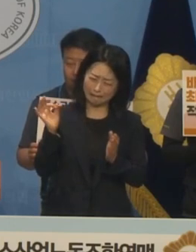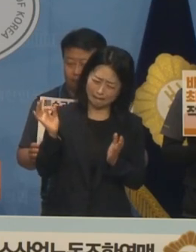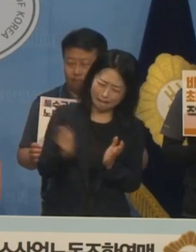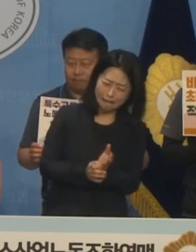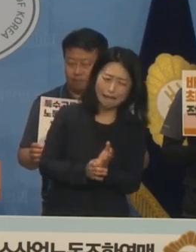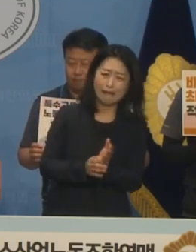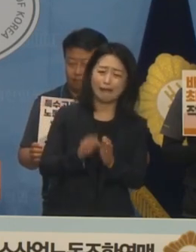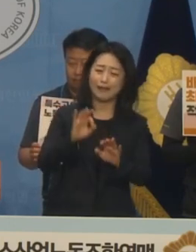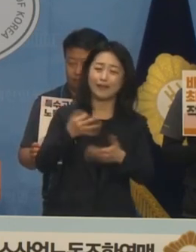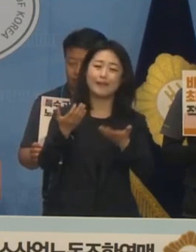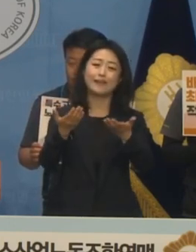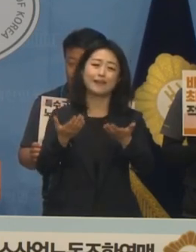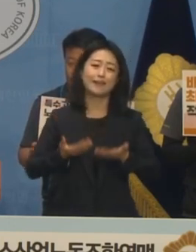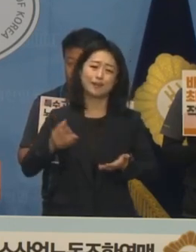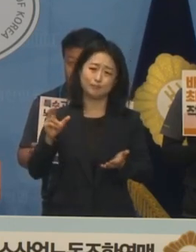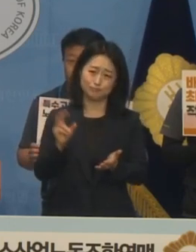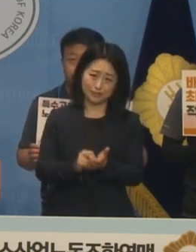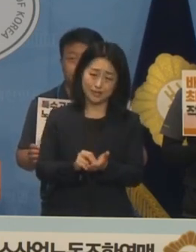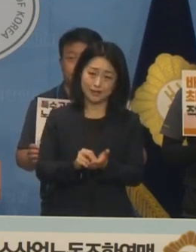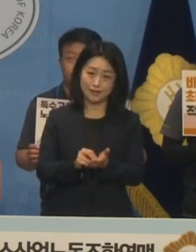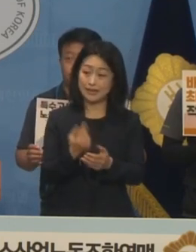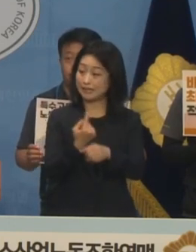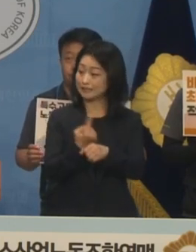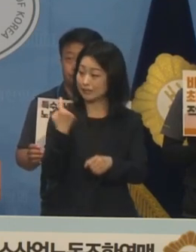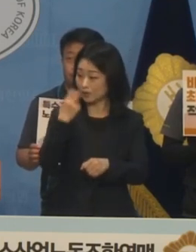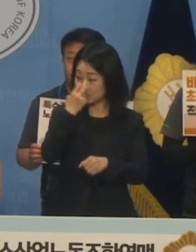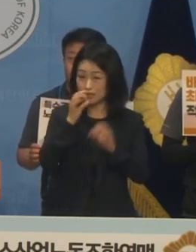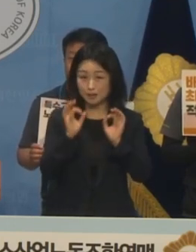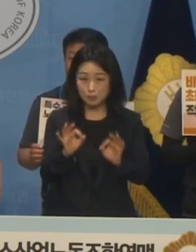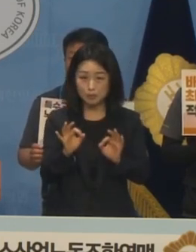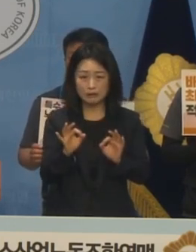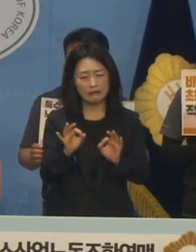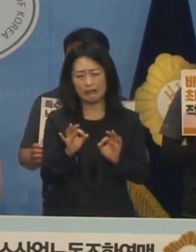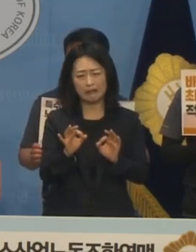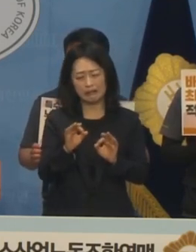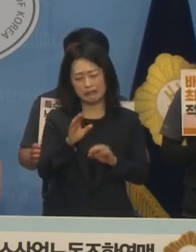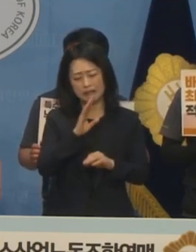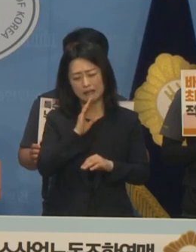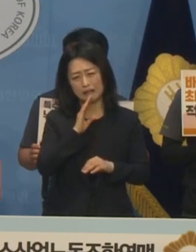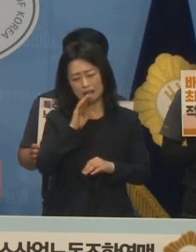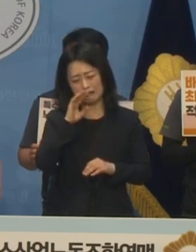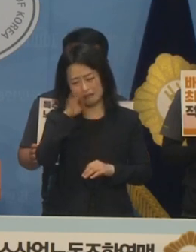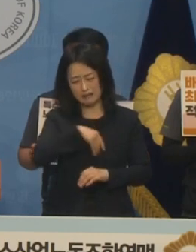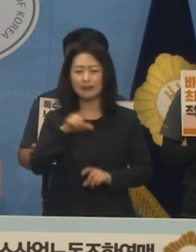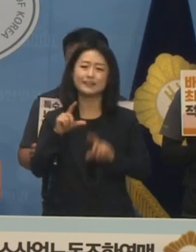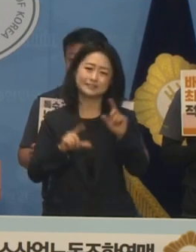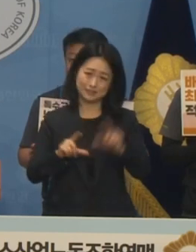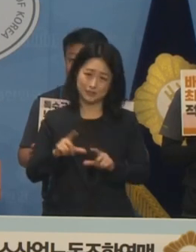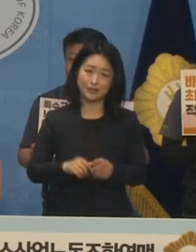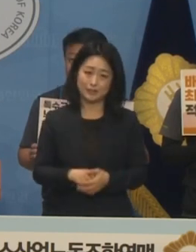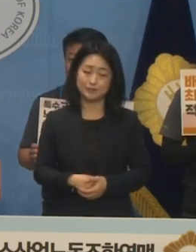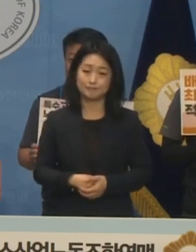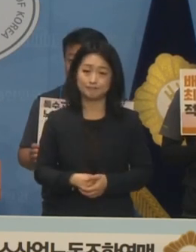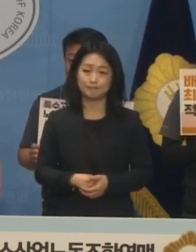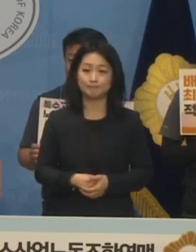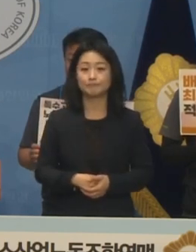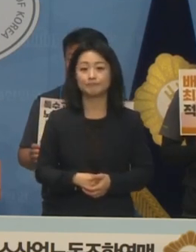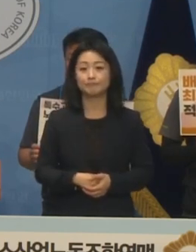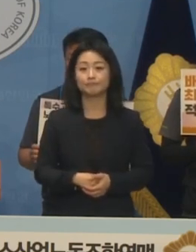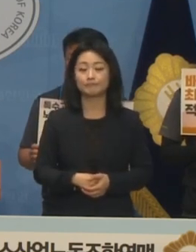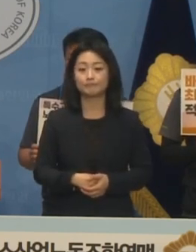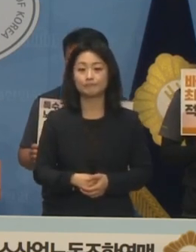2022년 고용노동부에서 배달 노동자 1,000명을 대상으로 한 설문 결과를 보면 배달 노동자는